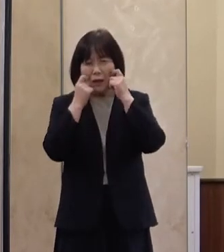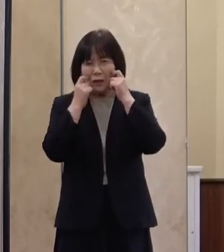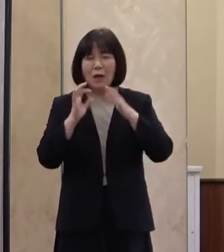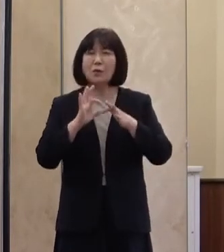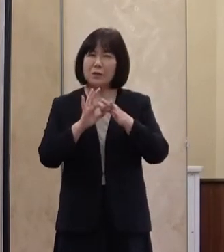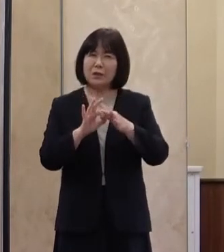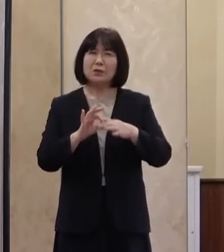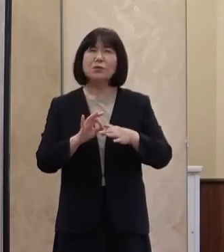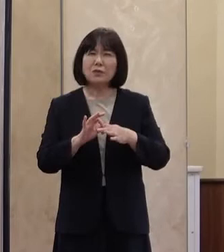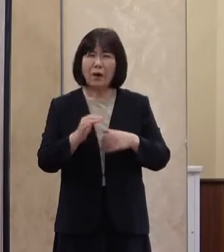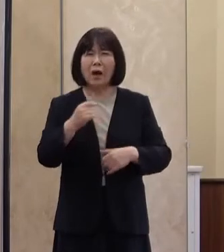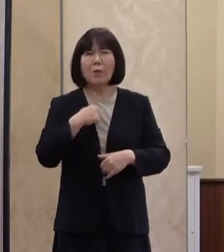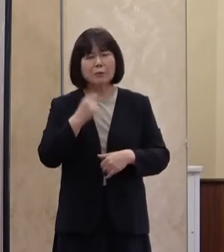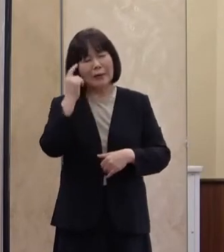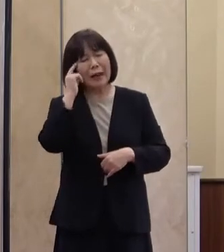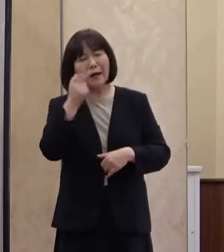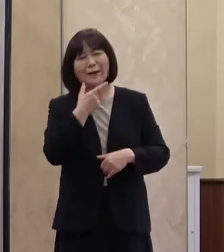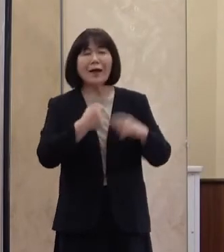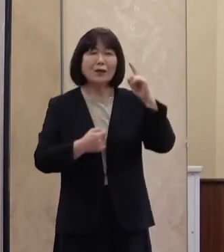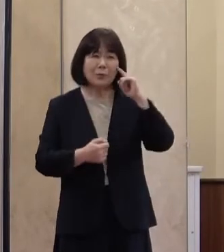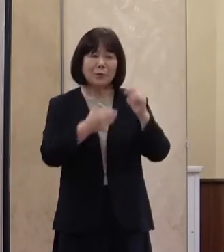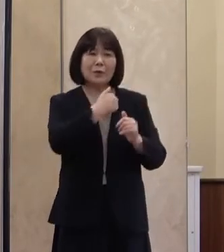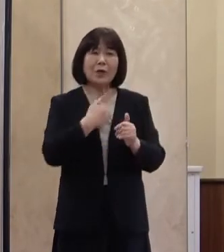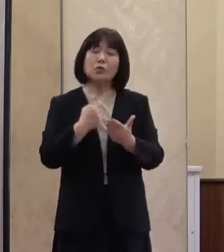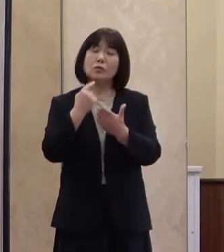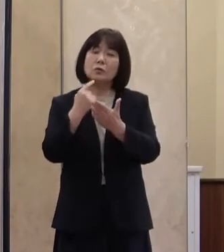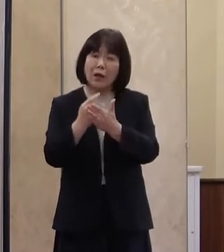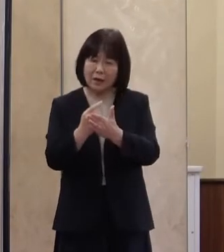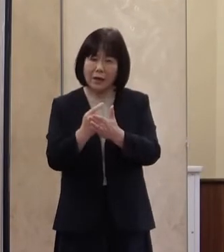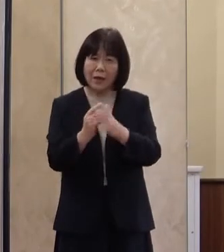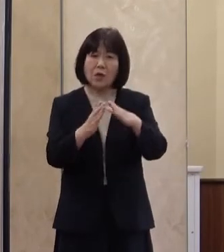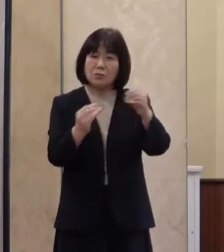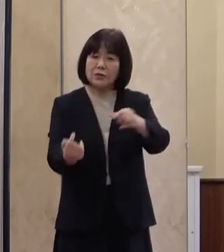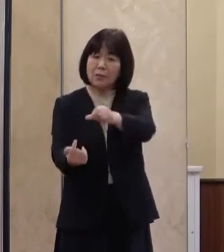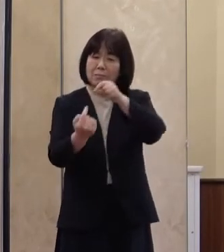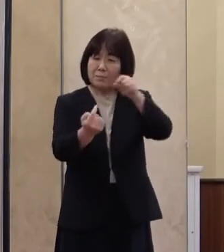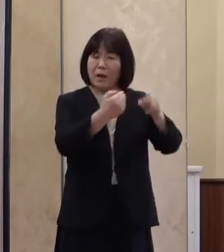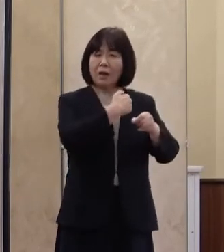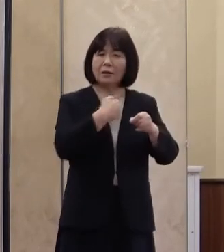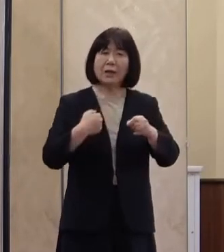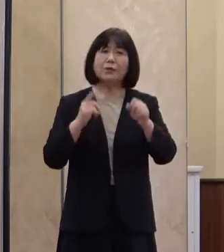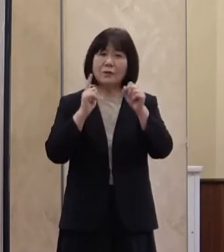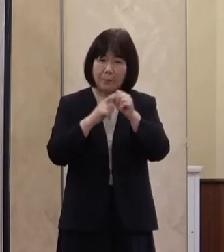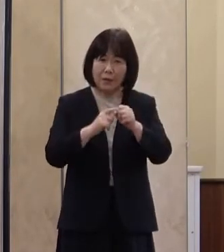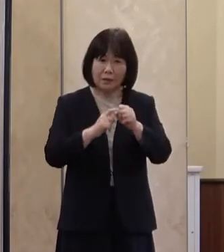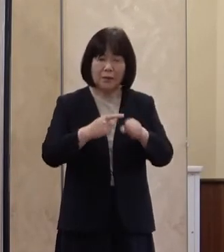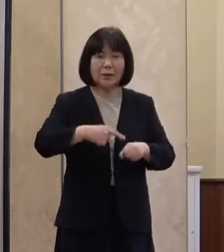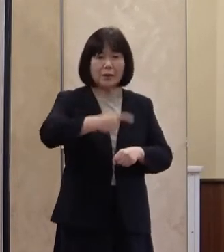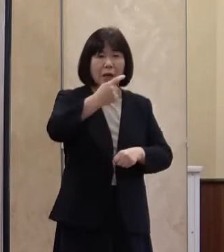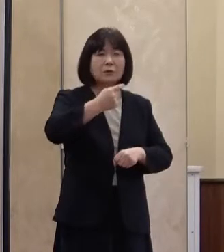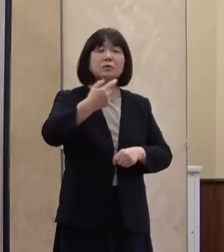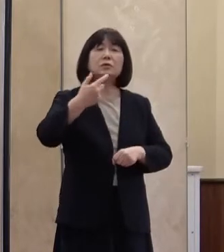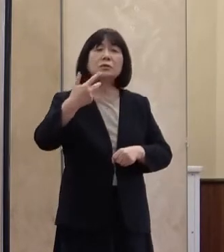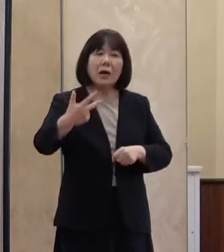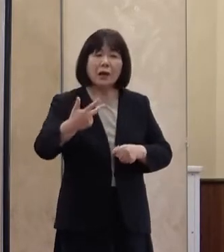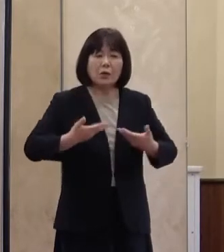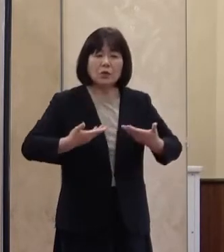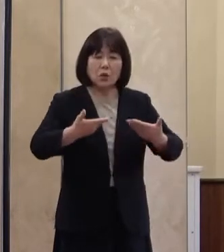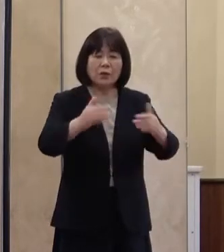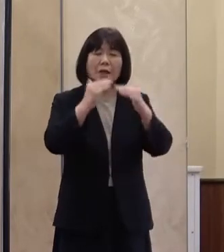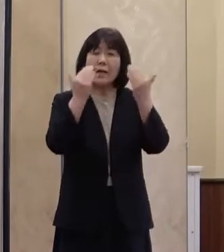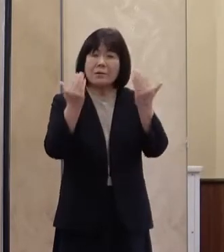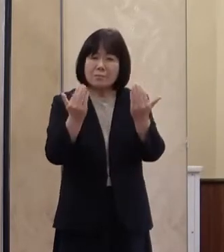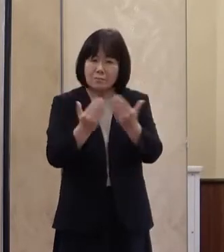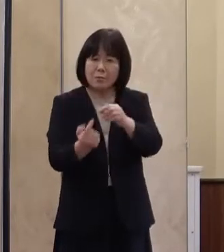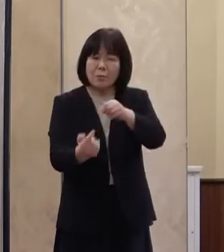ちょっと漏れた時はもうここもなんか考えます。でもできるだけやっぱその漏れないように、107事業は107の商店街はこの